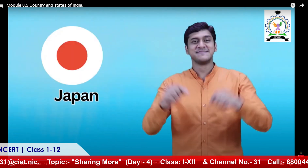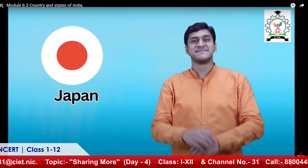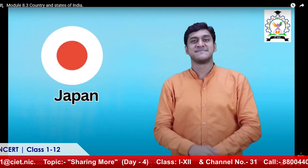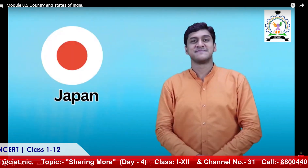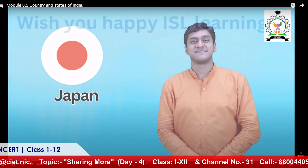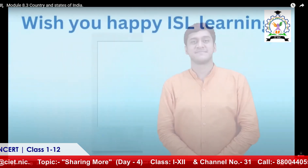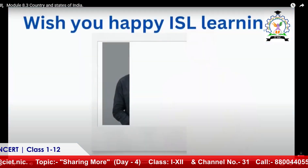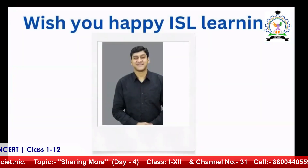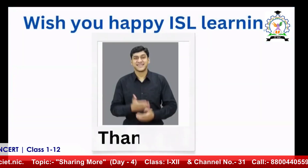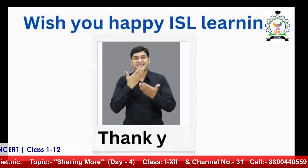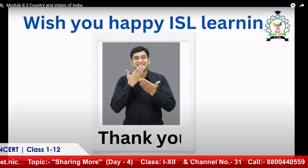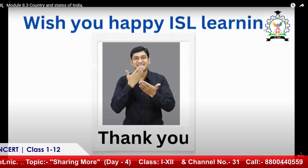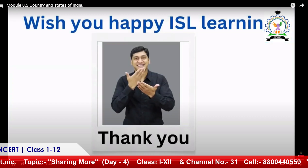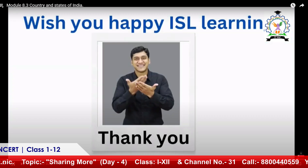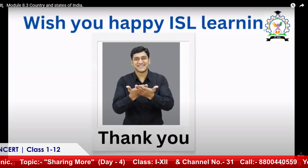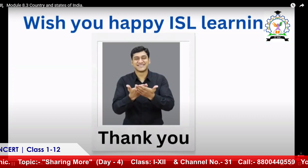जापान।